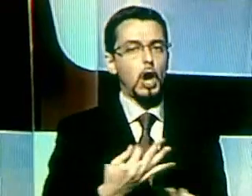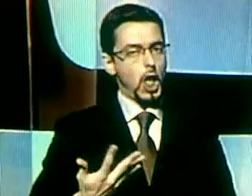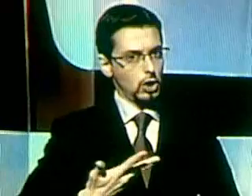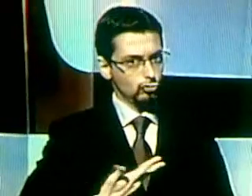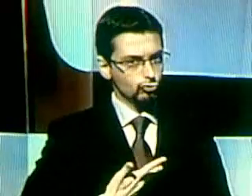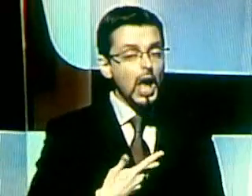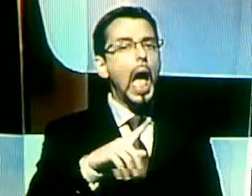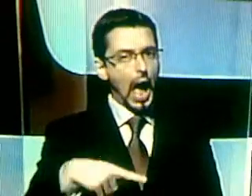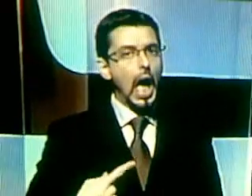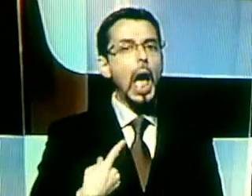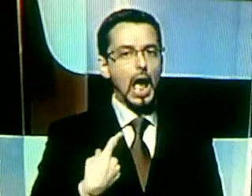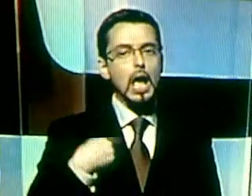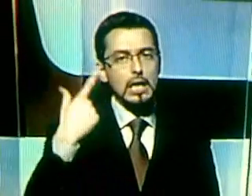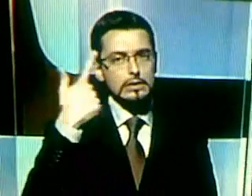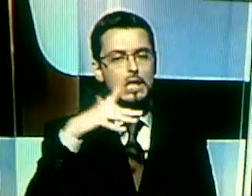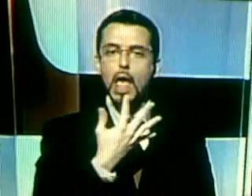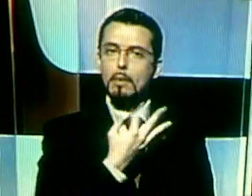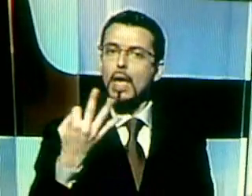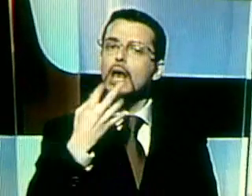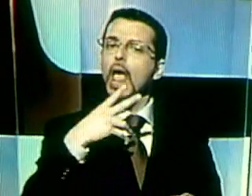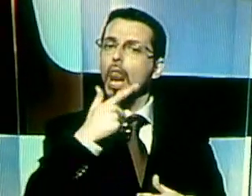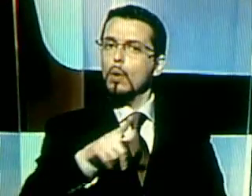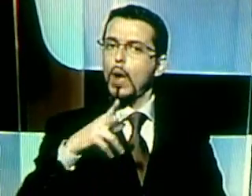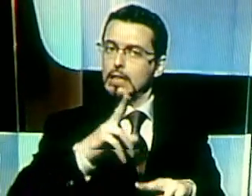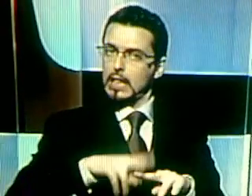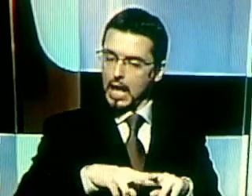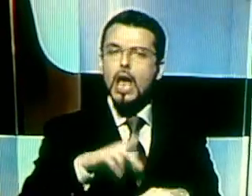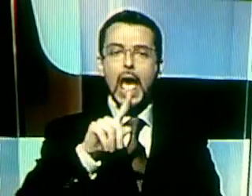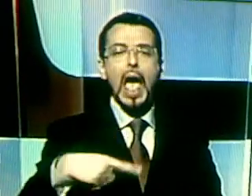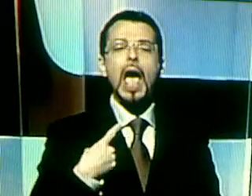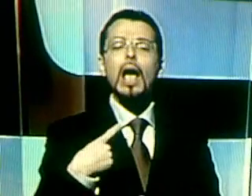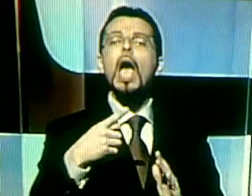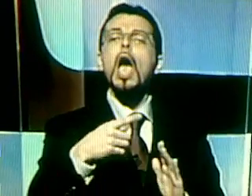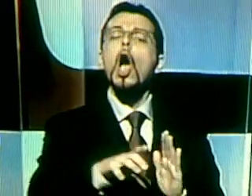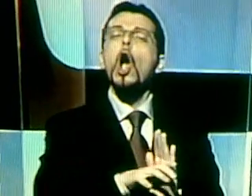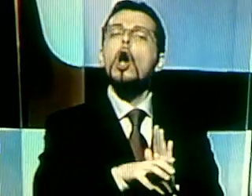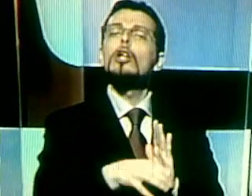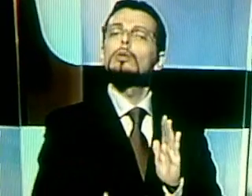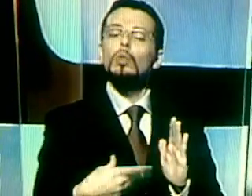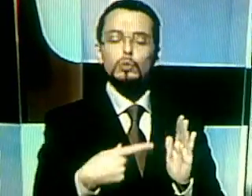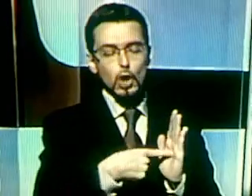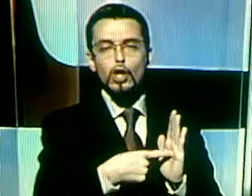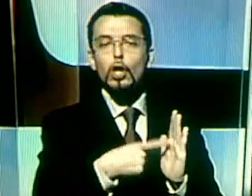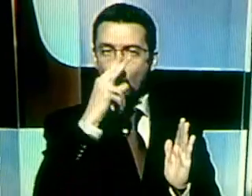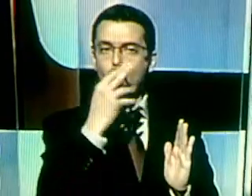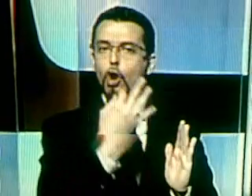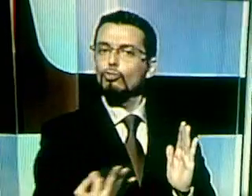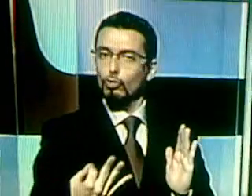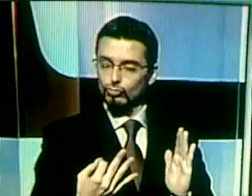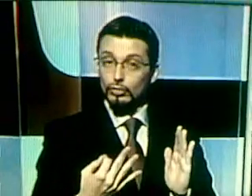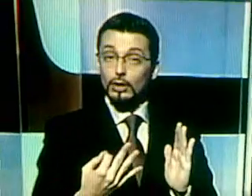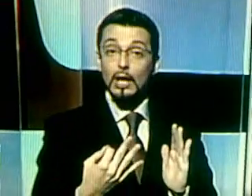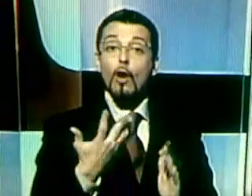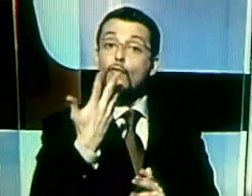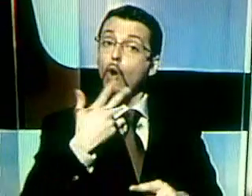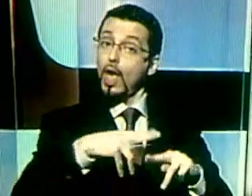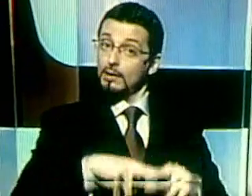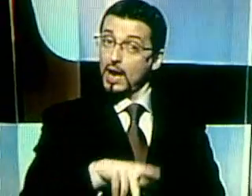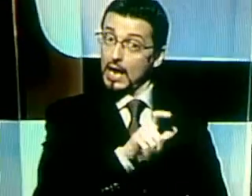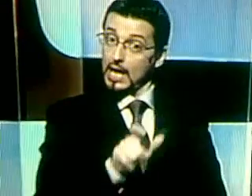che assolutamente non solo non compitiviamo, che non accetteremo mai, mai, mai, mai. Chi è rimasto a fare da